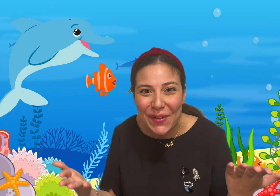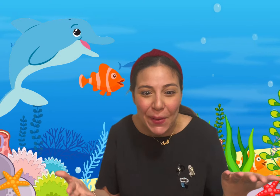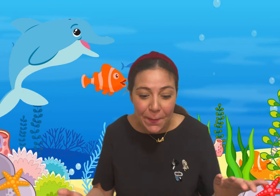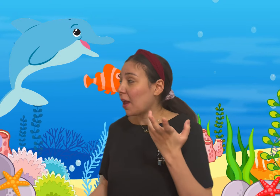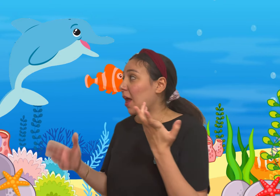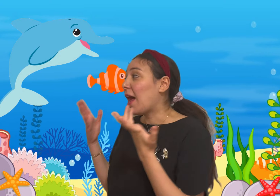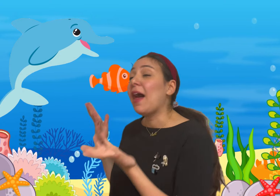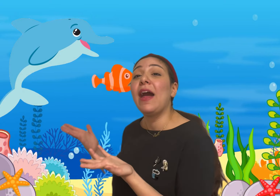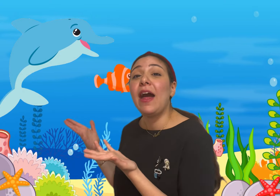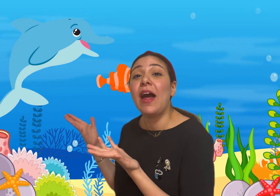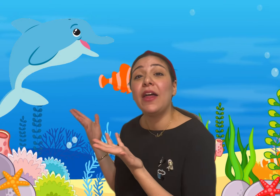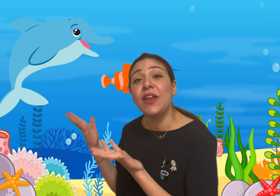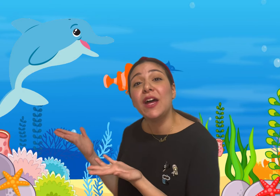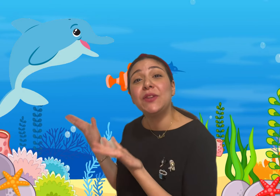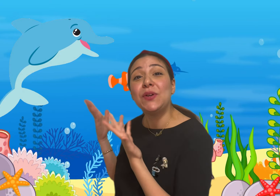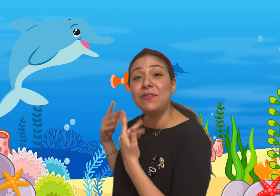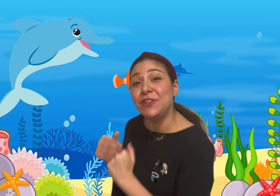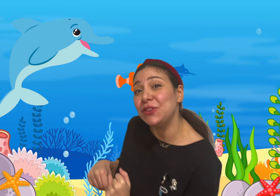هذا دولفين